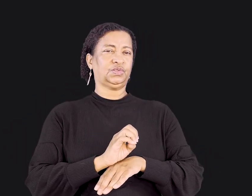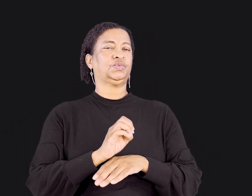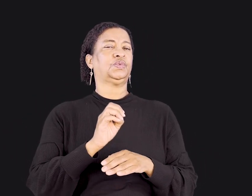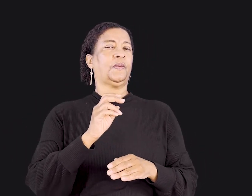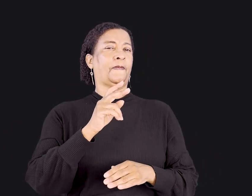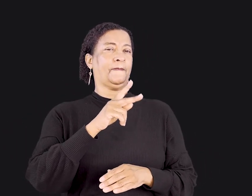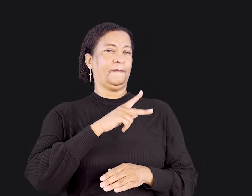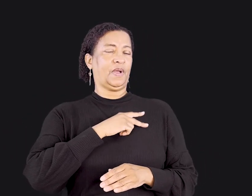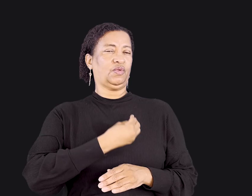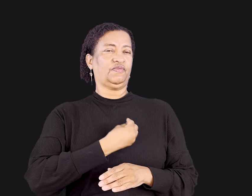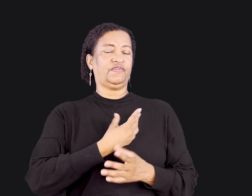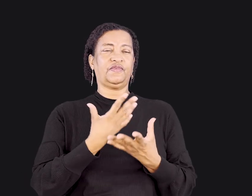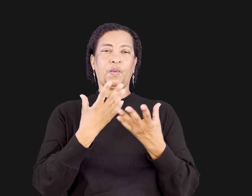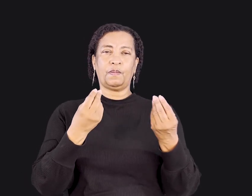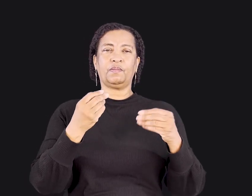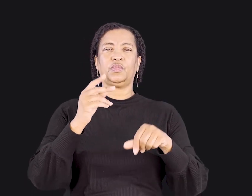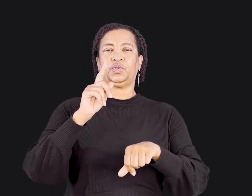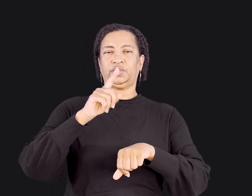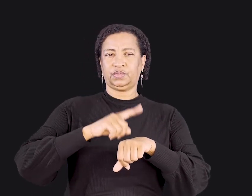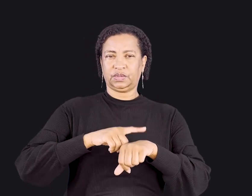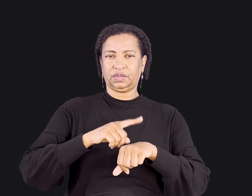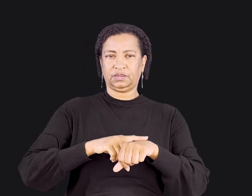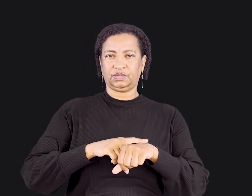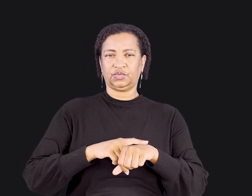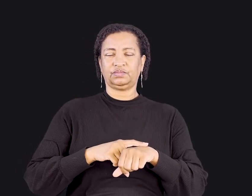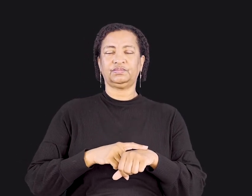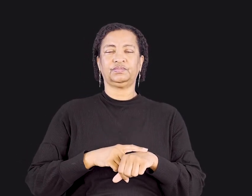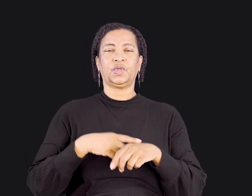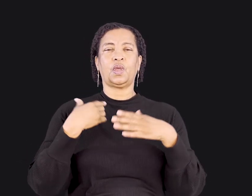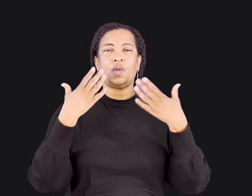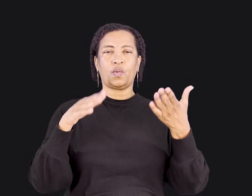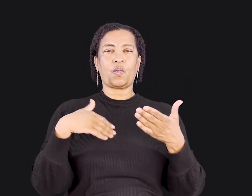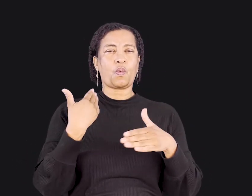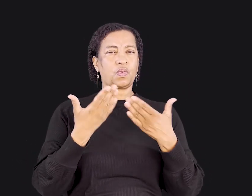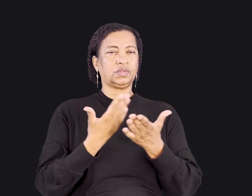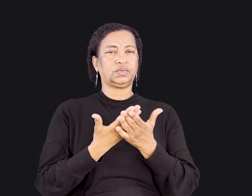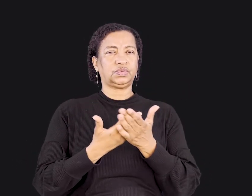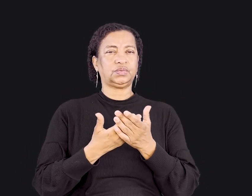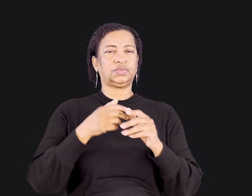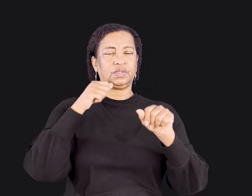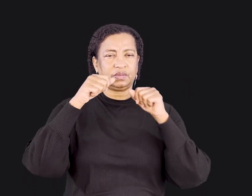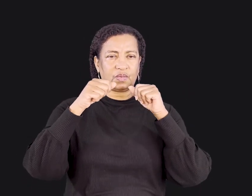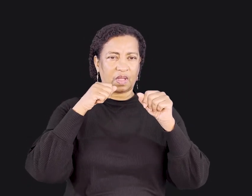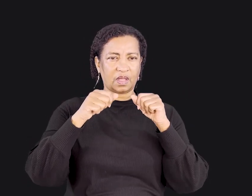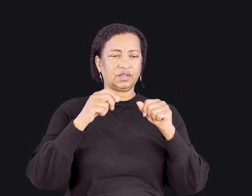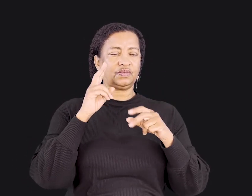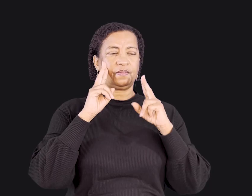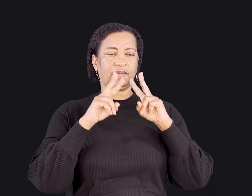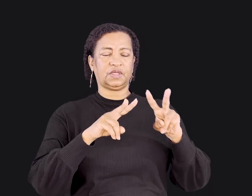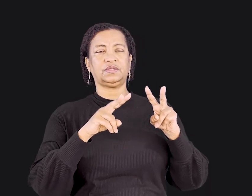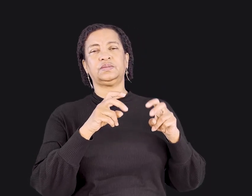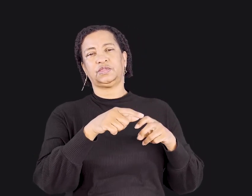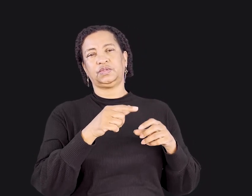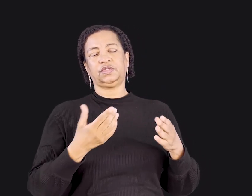tempo. Mencionamos isso quando estudamos o livro de Atos e vimos que Paulo visitou os Efésios na sua segunda viagem